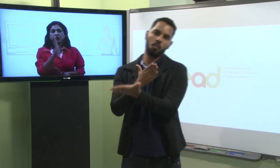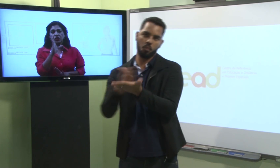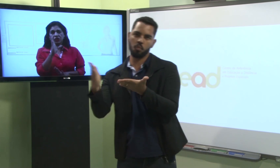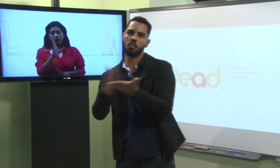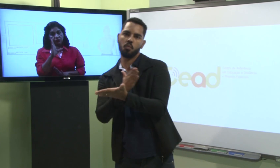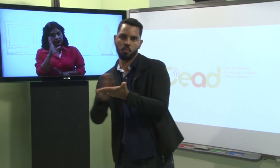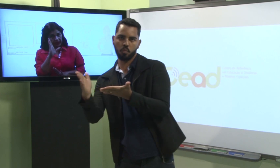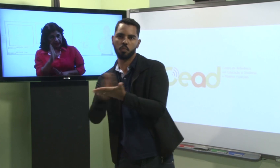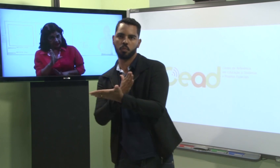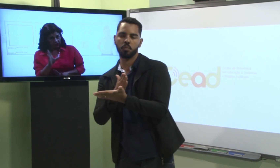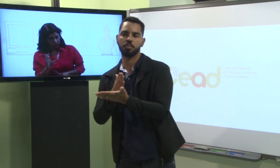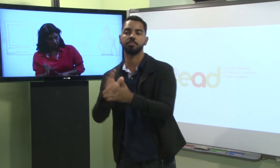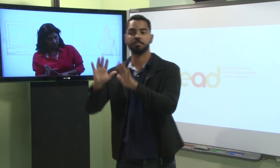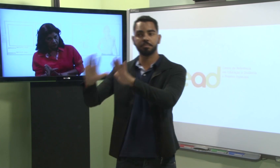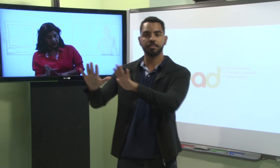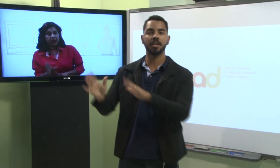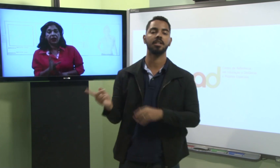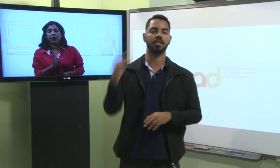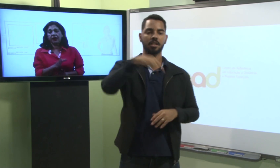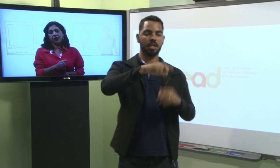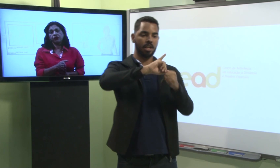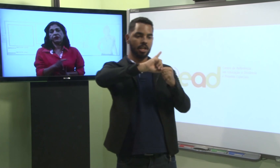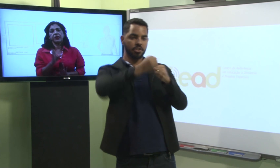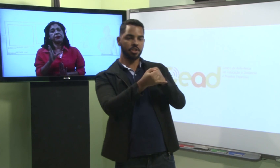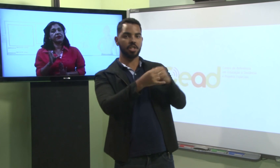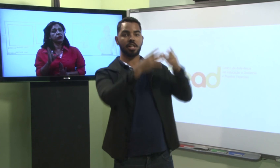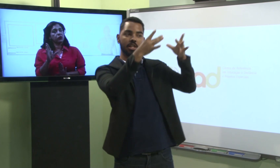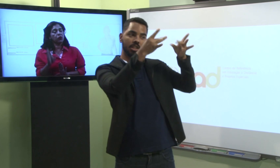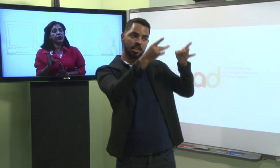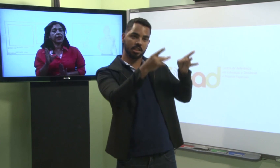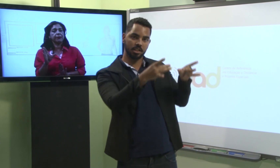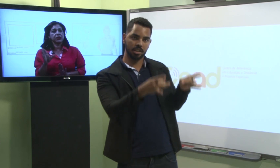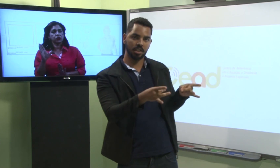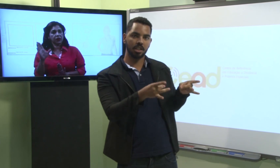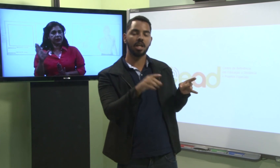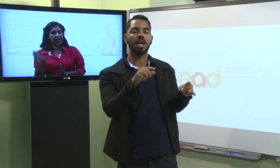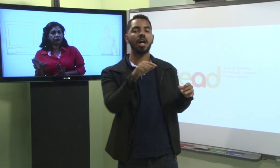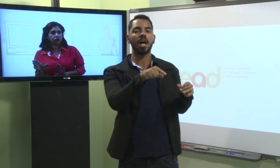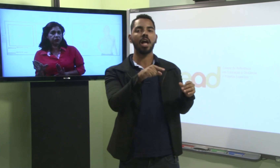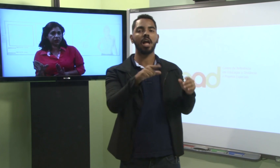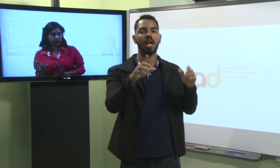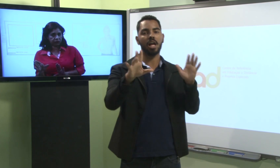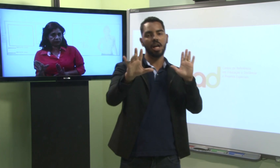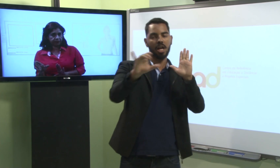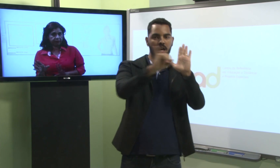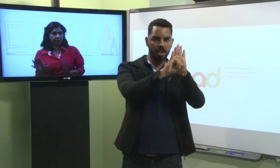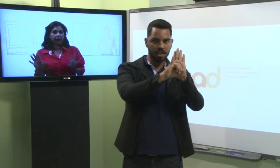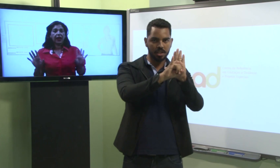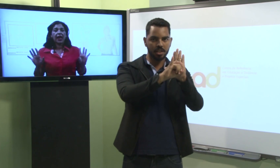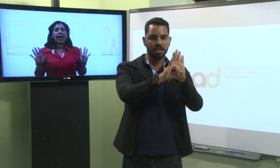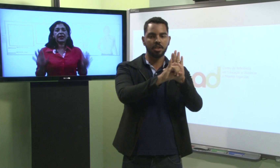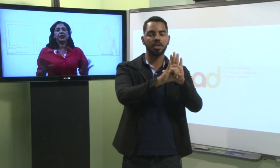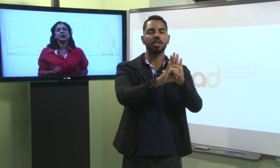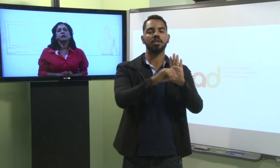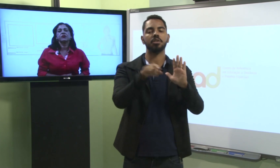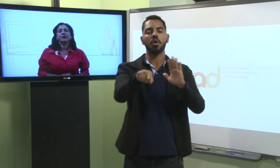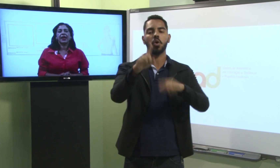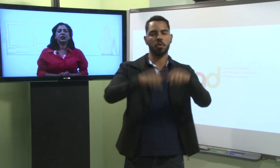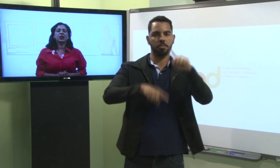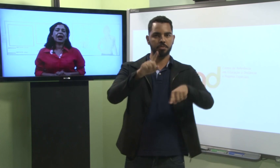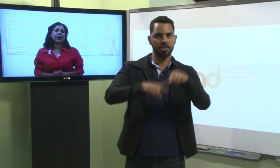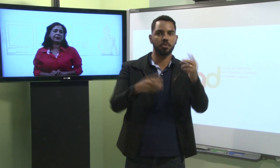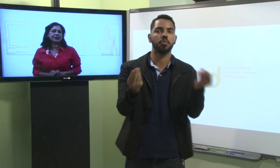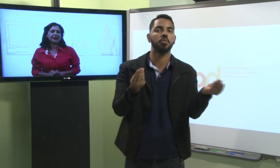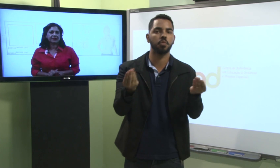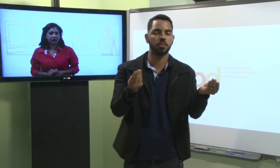Já os adjetivos descritivos, estes representam iconicamente qualidades de objetos. Aqui temos no